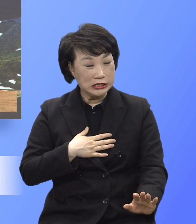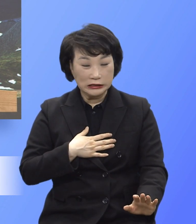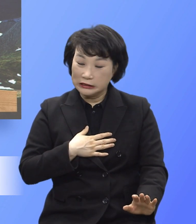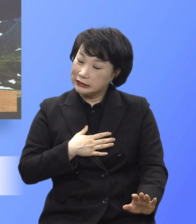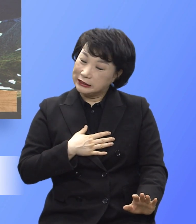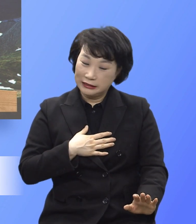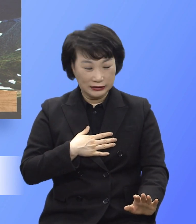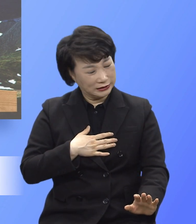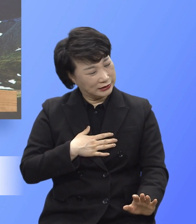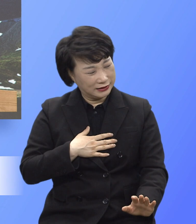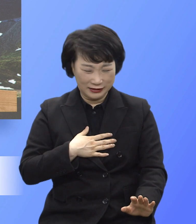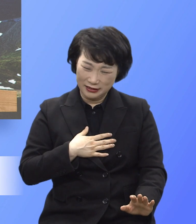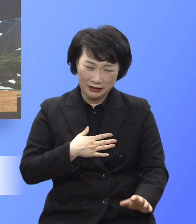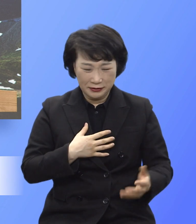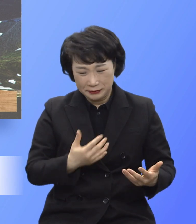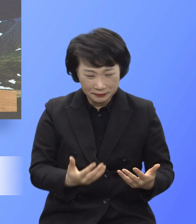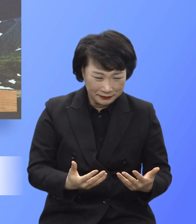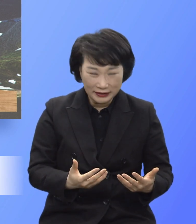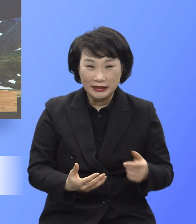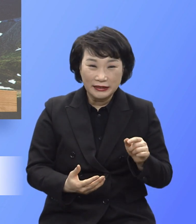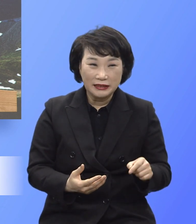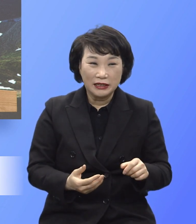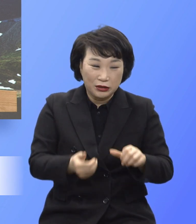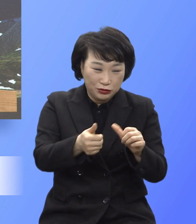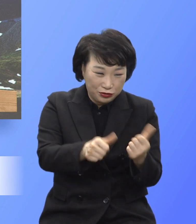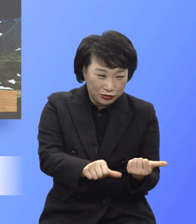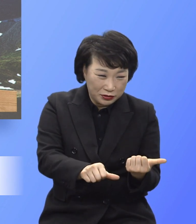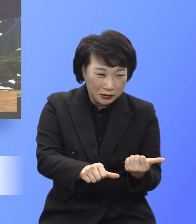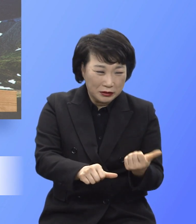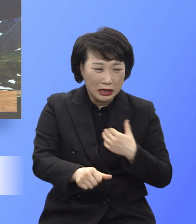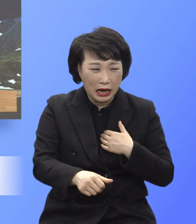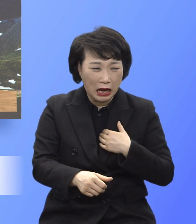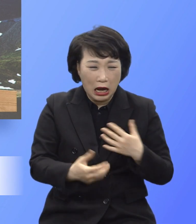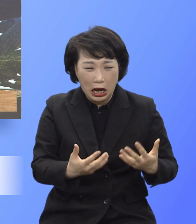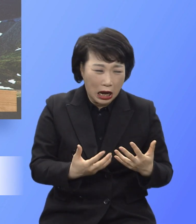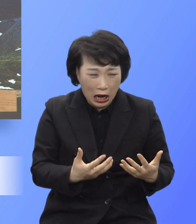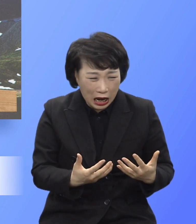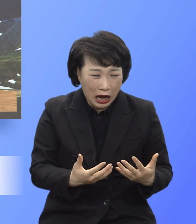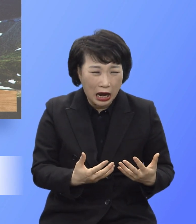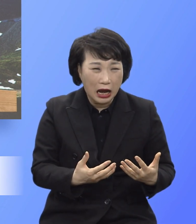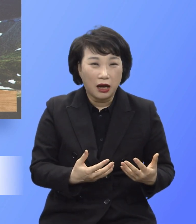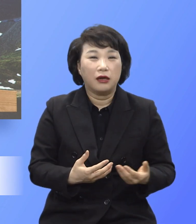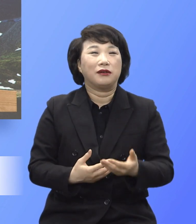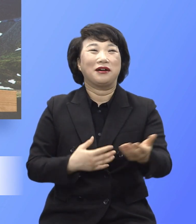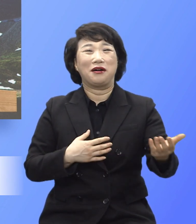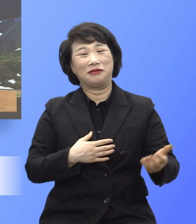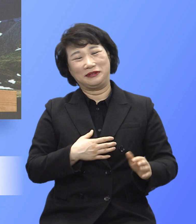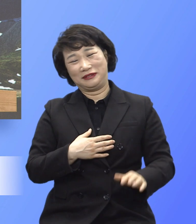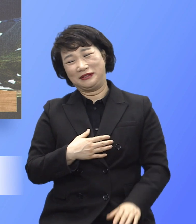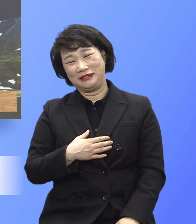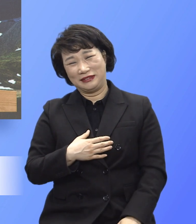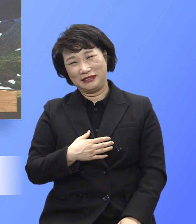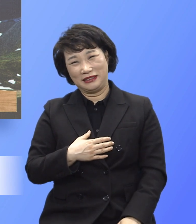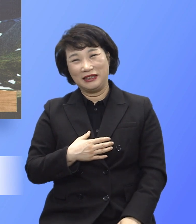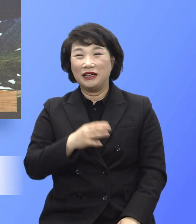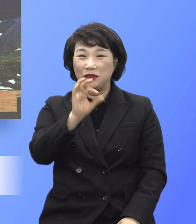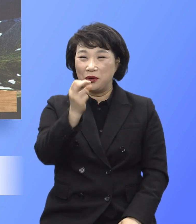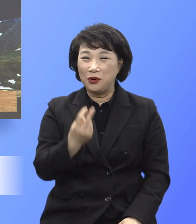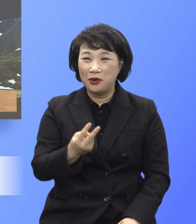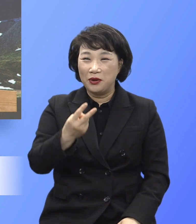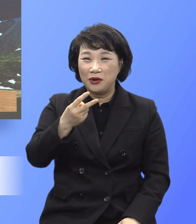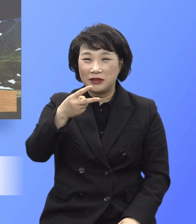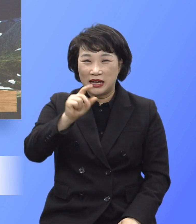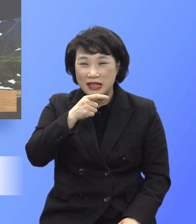이거 어떻게 이 죽음의 강을 건너가나. 그래서 여러분, 요단강